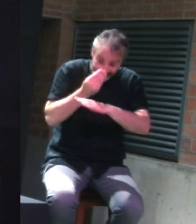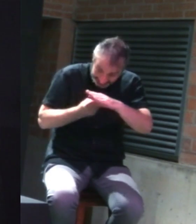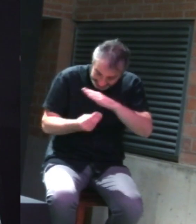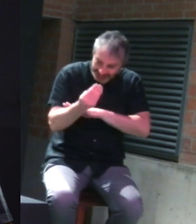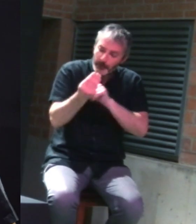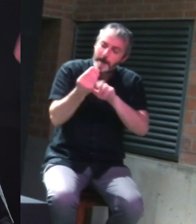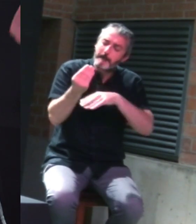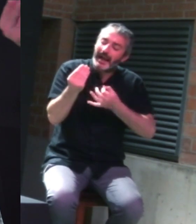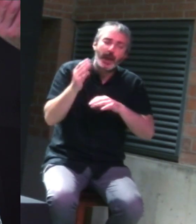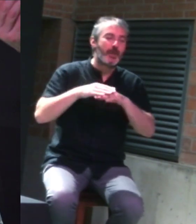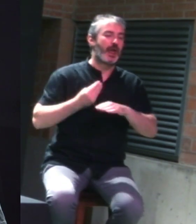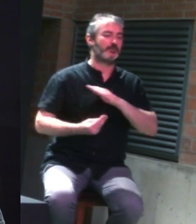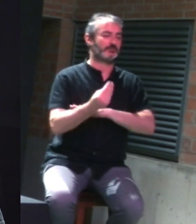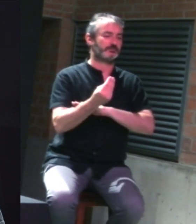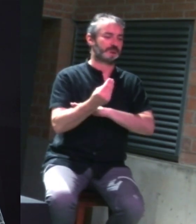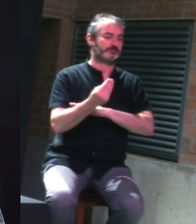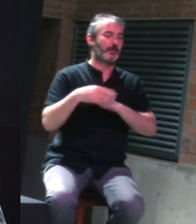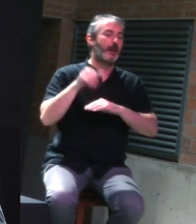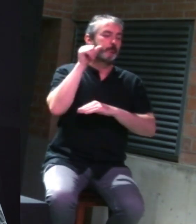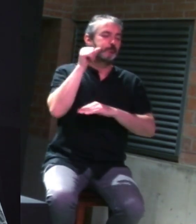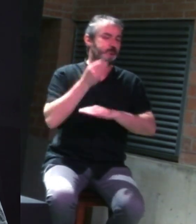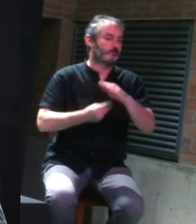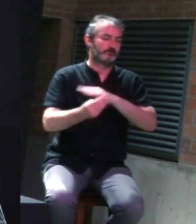su principal fin en la vida.